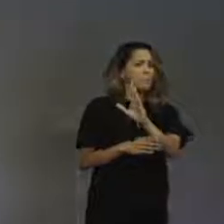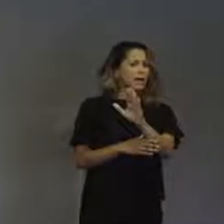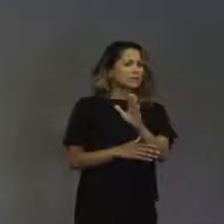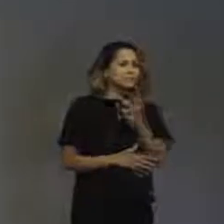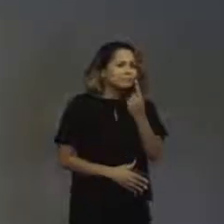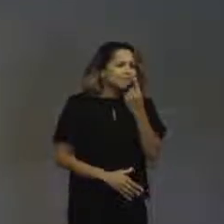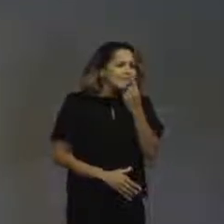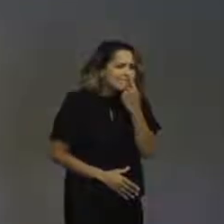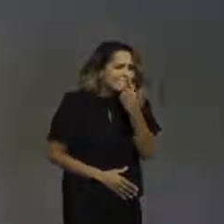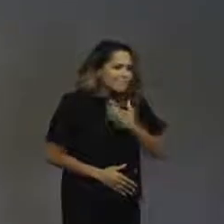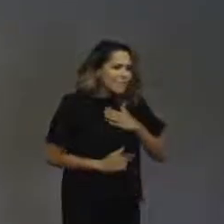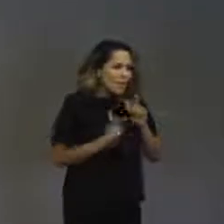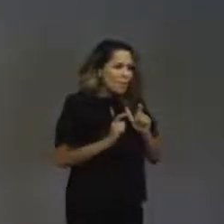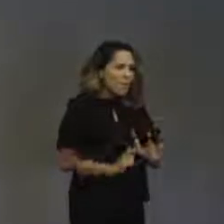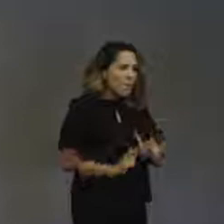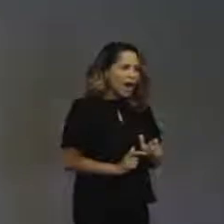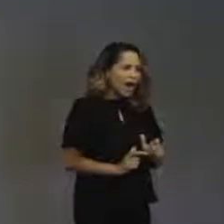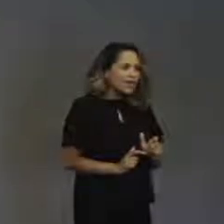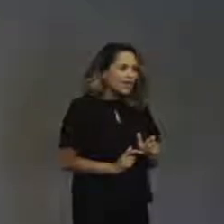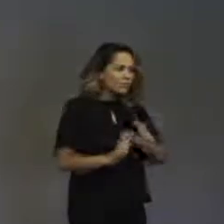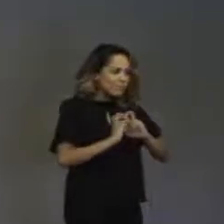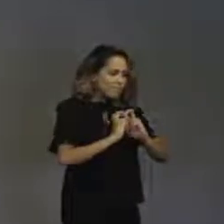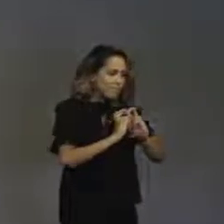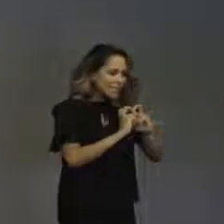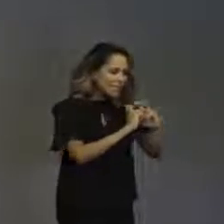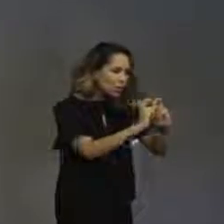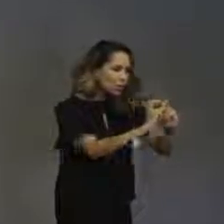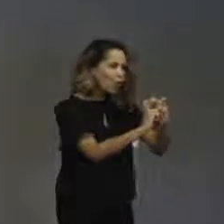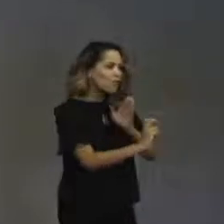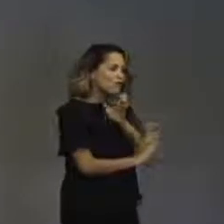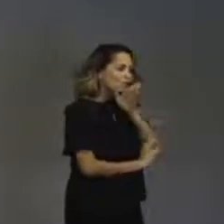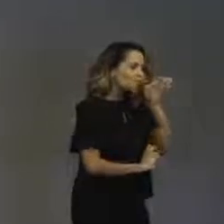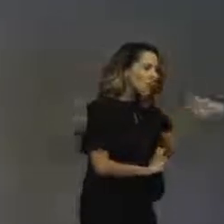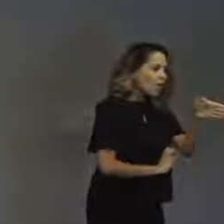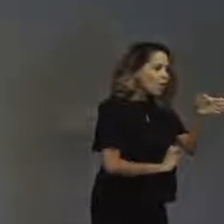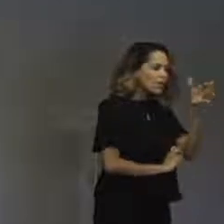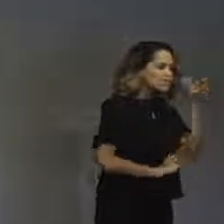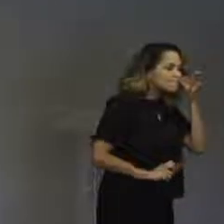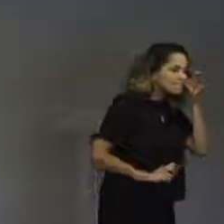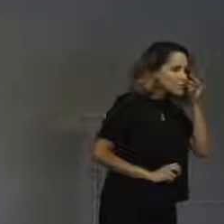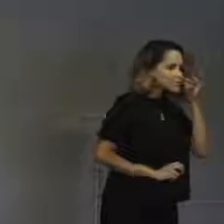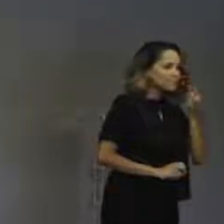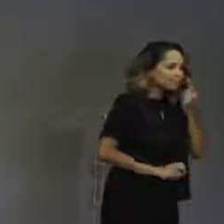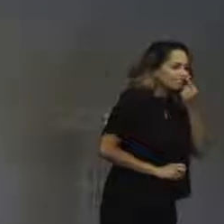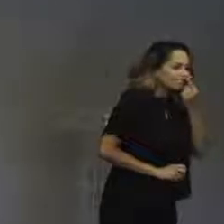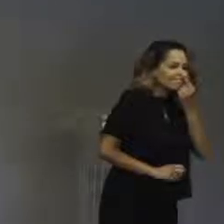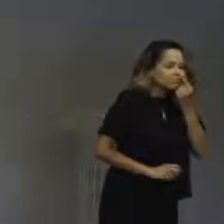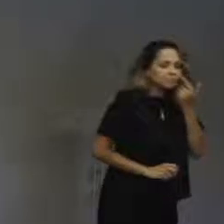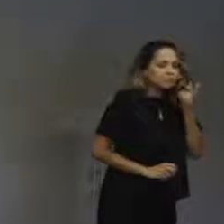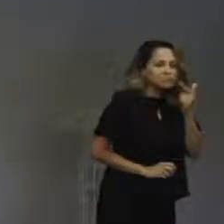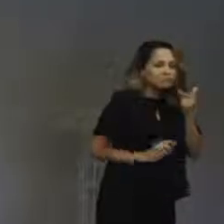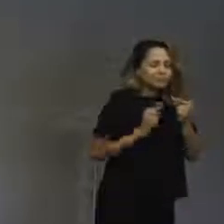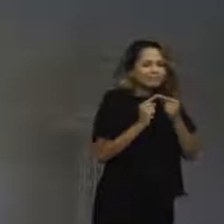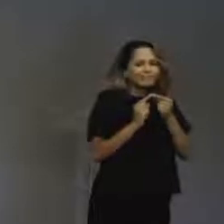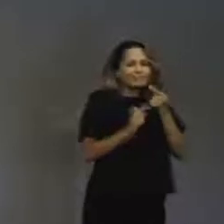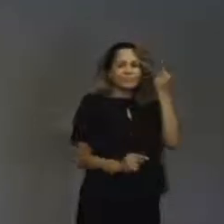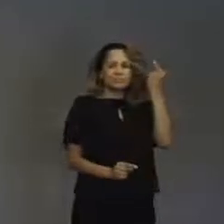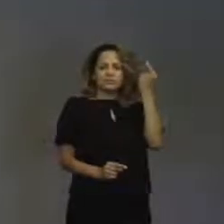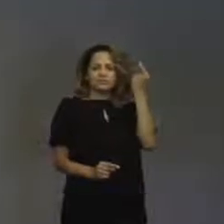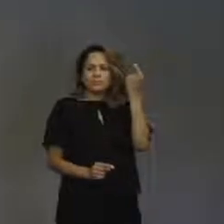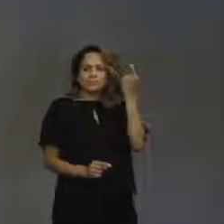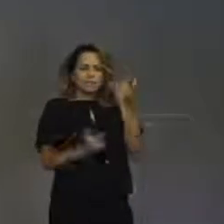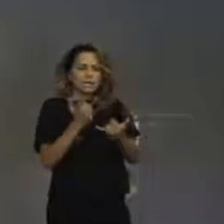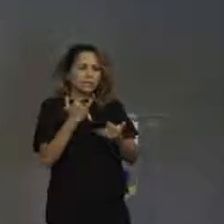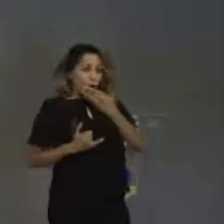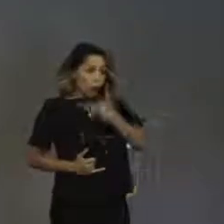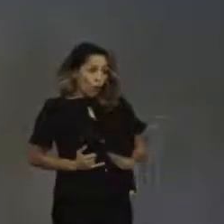tal do metrô e desceu e olhou lá o que é. Né? Não, é uma desconexão de quem supostamente tem que planejar